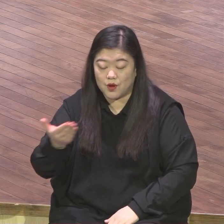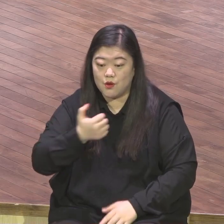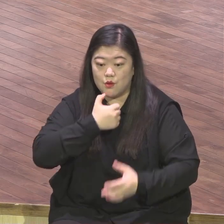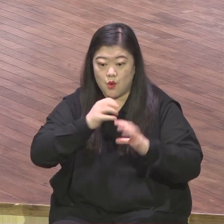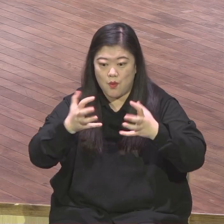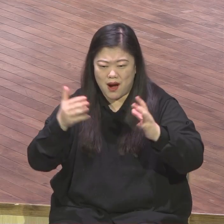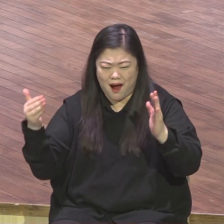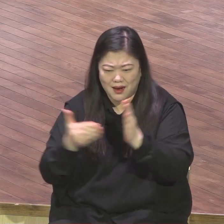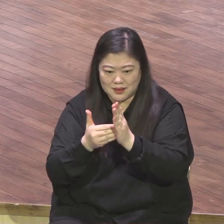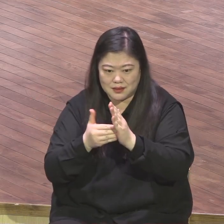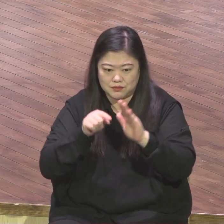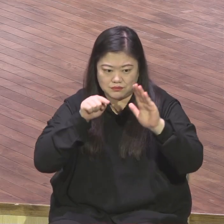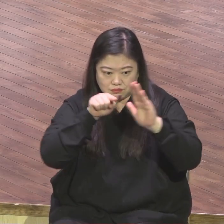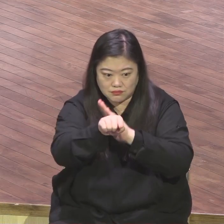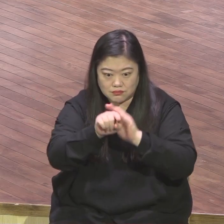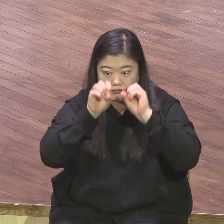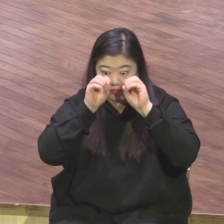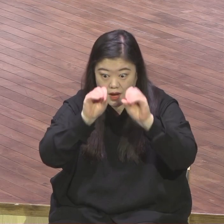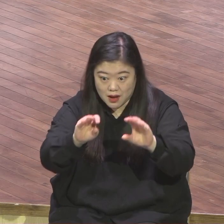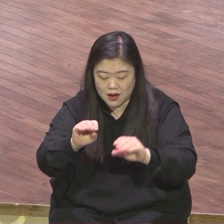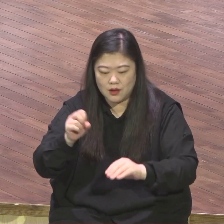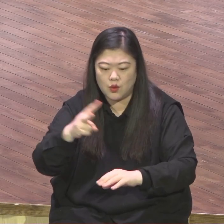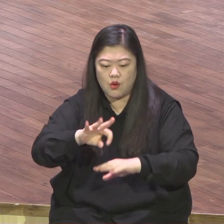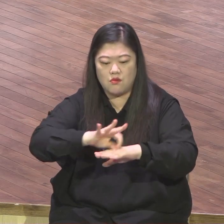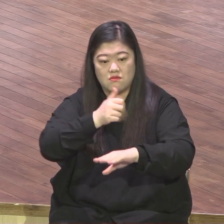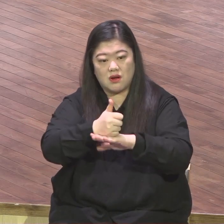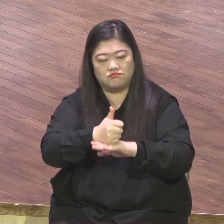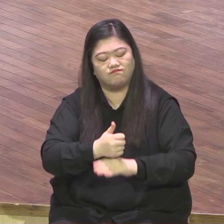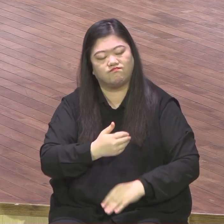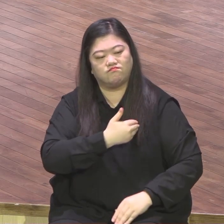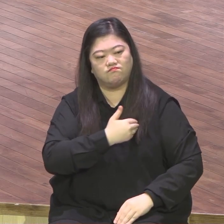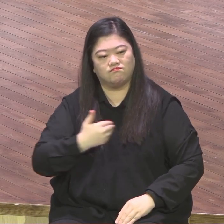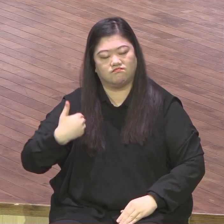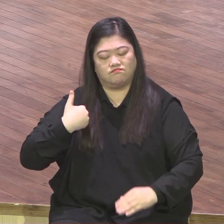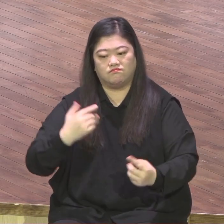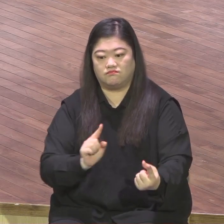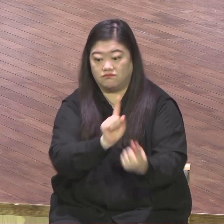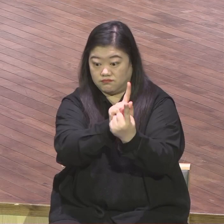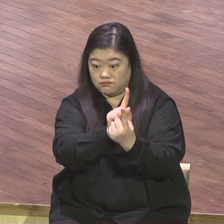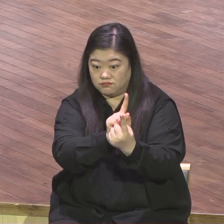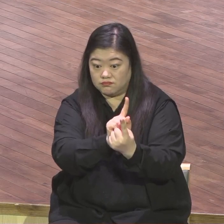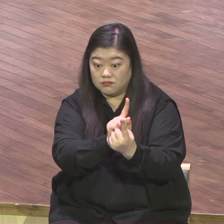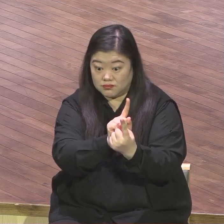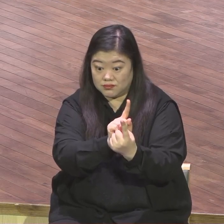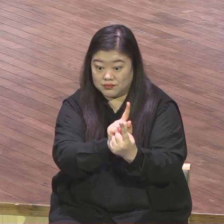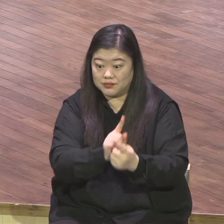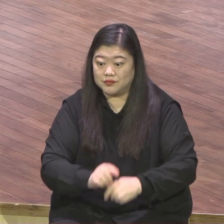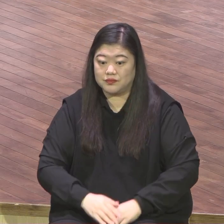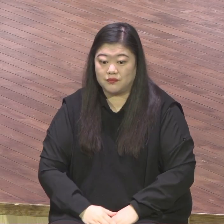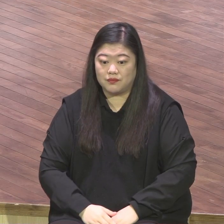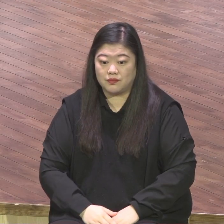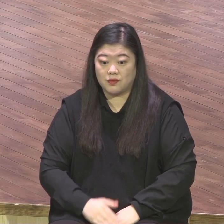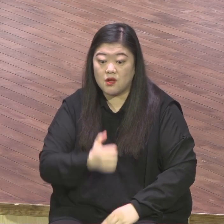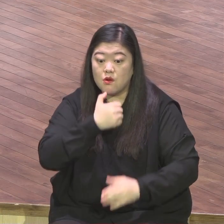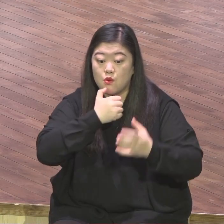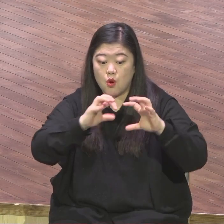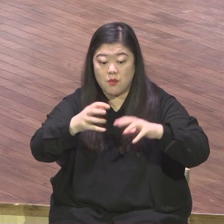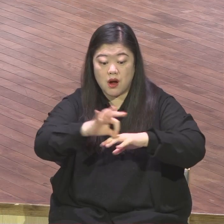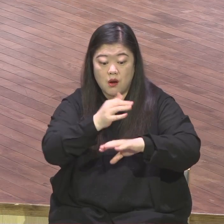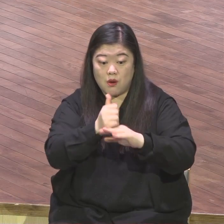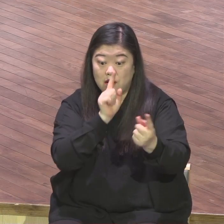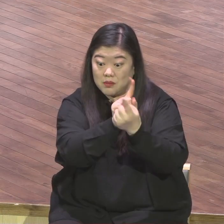하리라. 내가 가이사 앞에 서야 하리라. 이 말은 보통 말이 아니고 생명